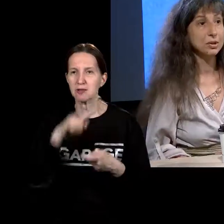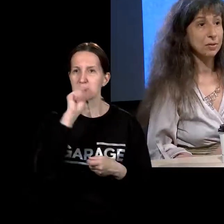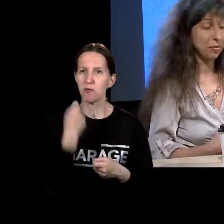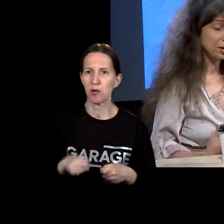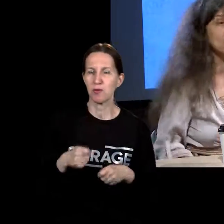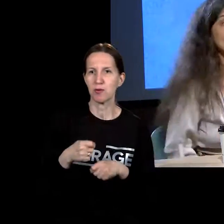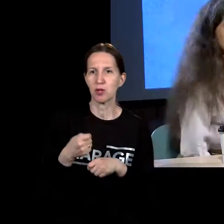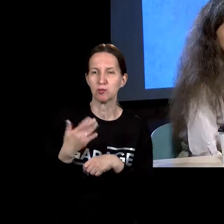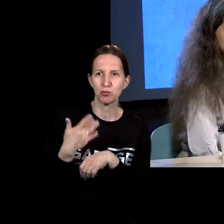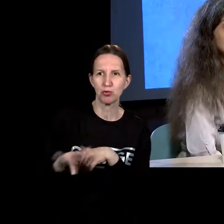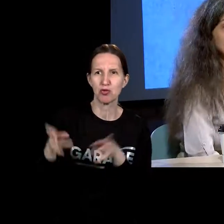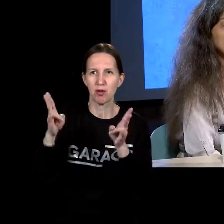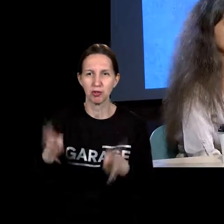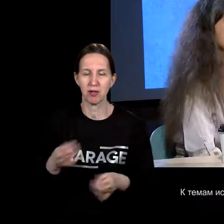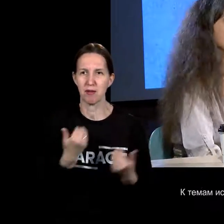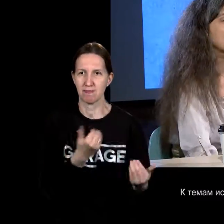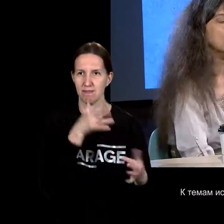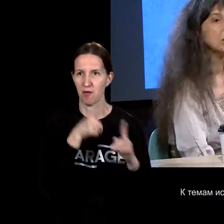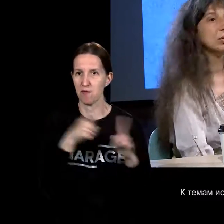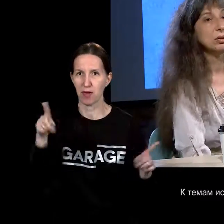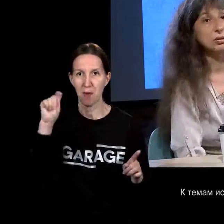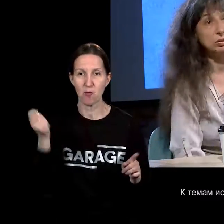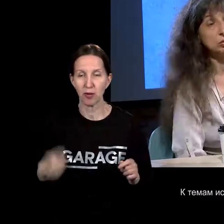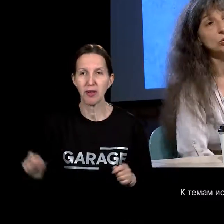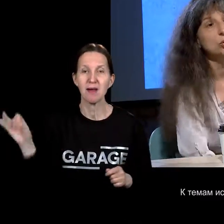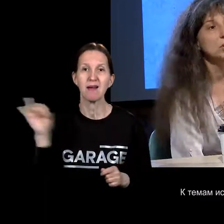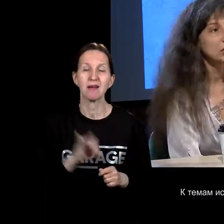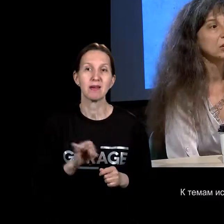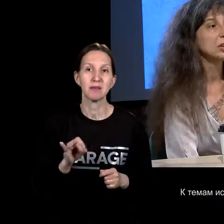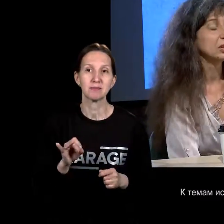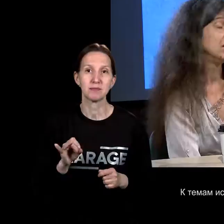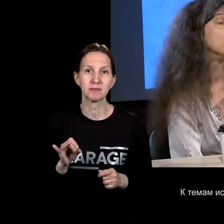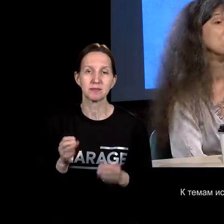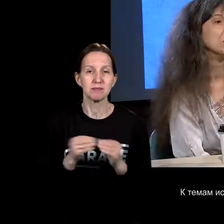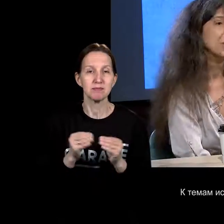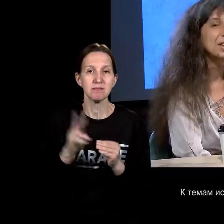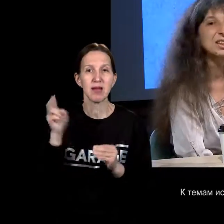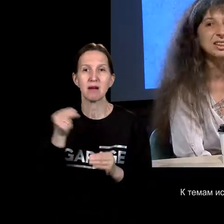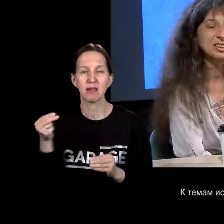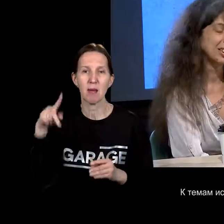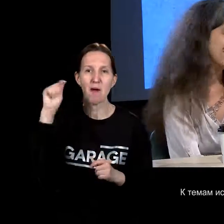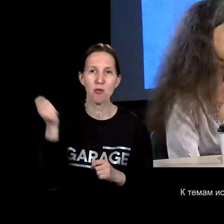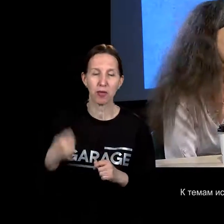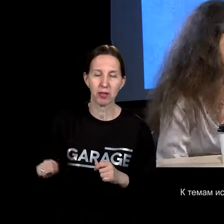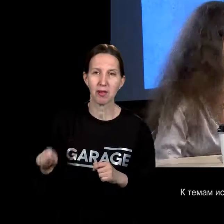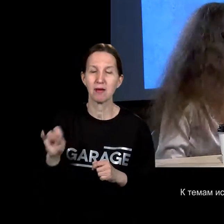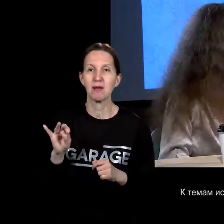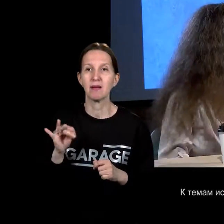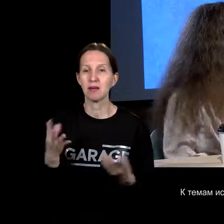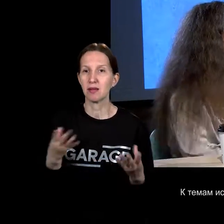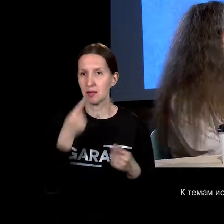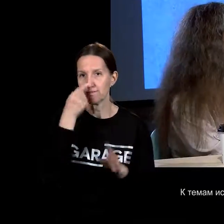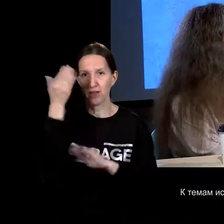бремя катастрофы, бремя войны. И, ну, собственно, к темам войны и истории